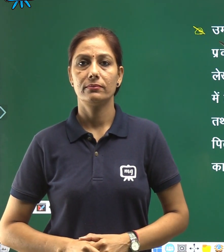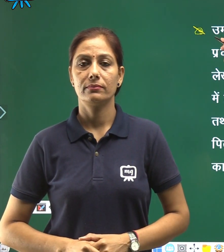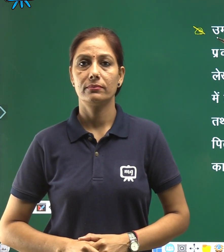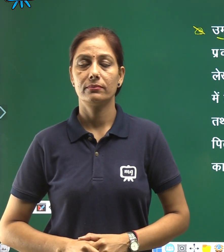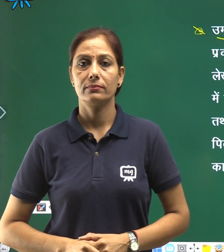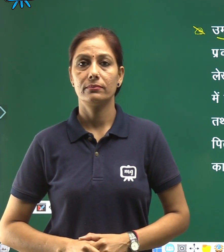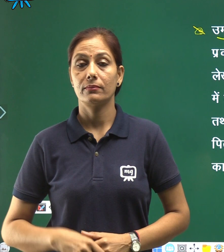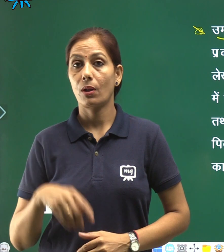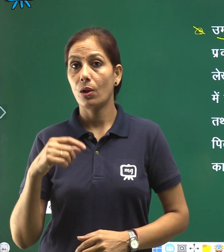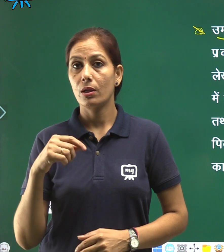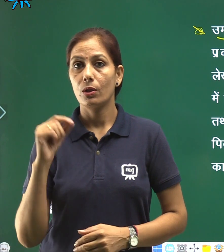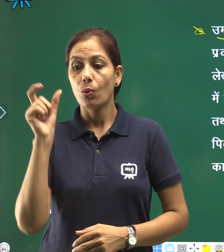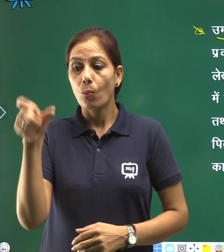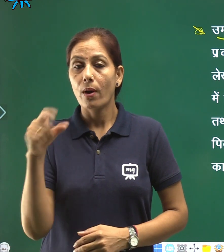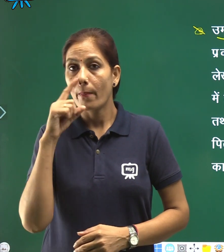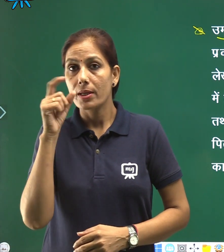उमा रोने लगती है।